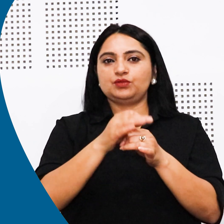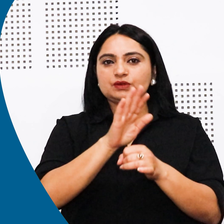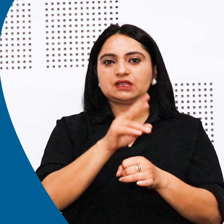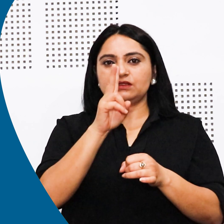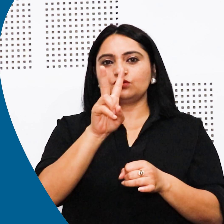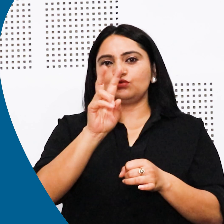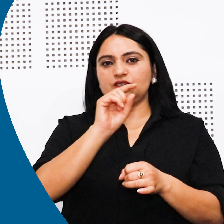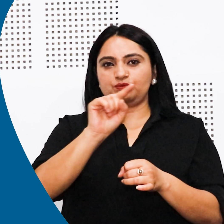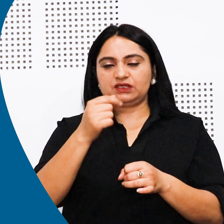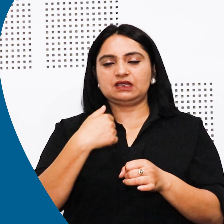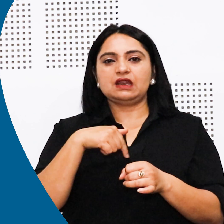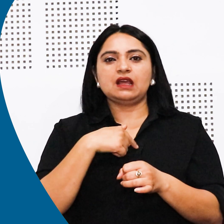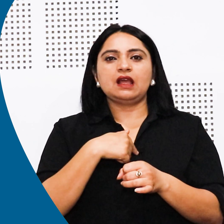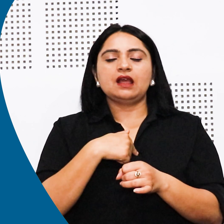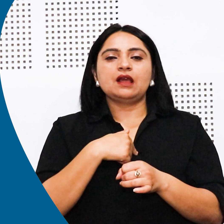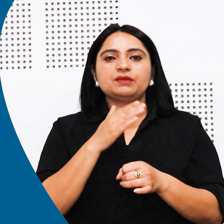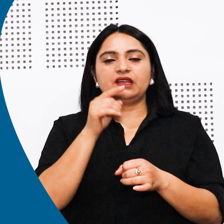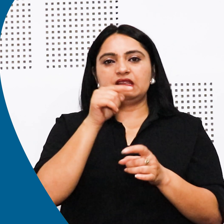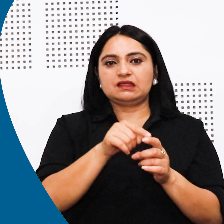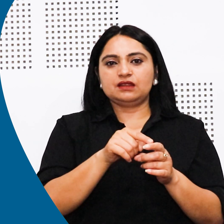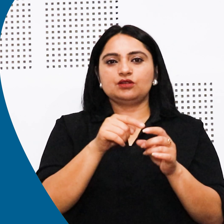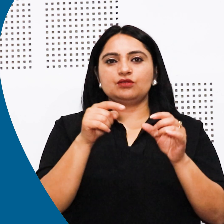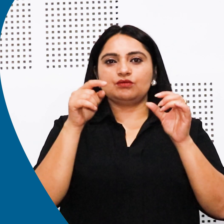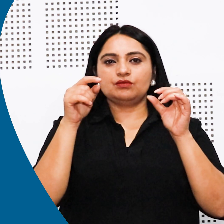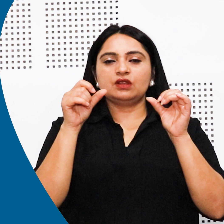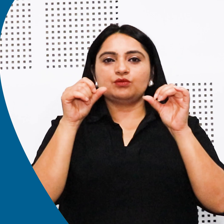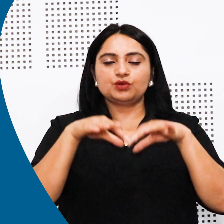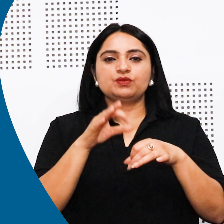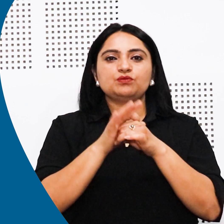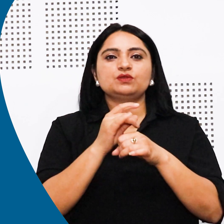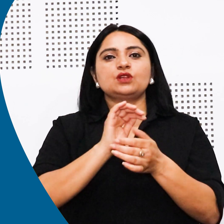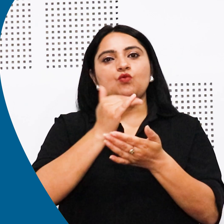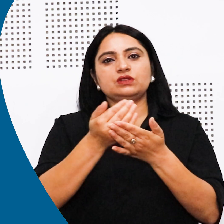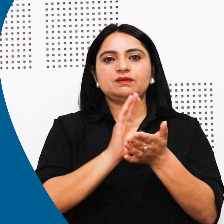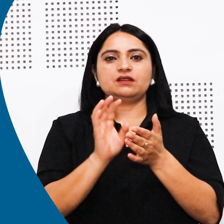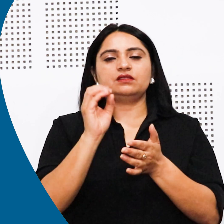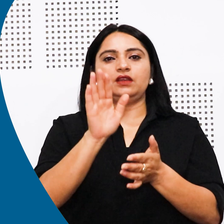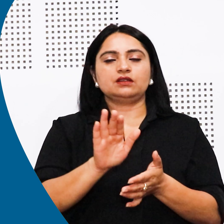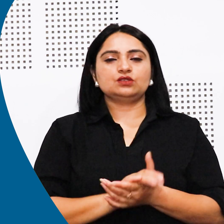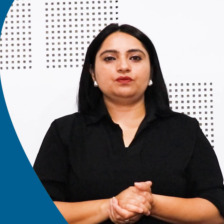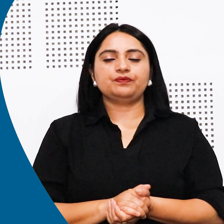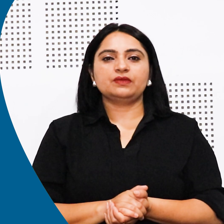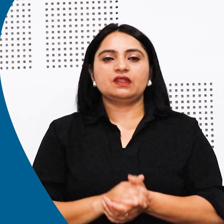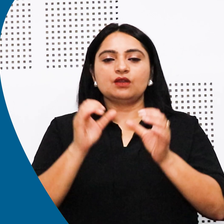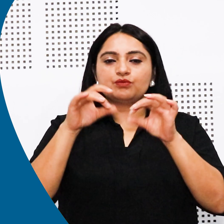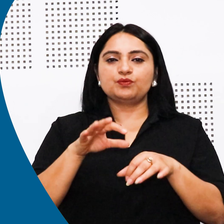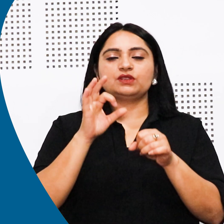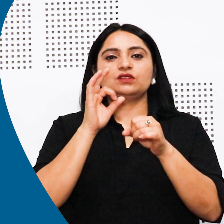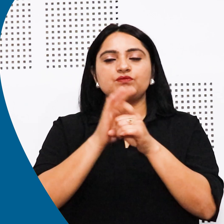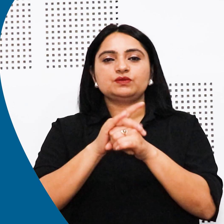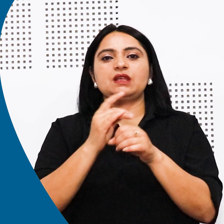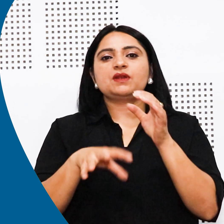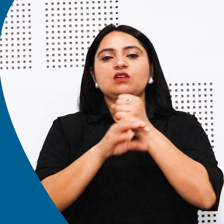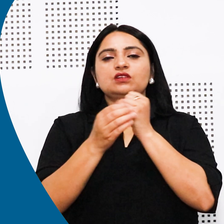हामीले बिहोर्नु पर्ने भएकोले यो पैसा पनि यही विपद व्यवस्थापन कोषबाट हामीले खर्च गर्ने गर्छौँ। विपद व्यवस्थापन अन्तर्गत गएको